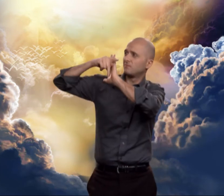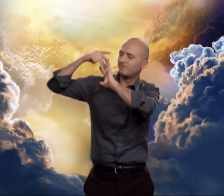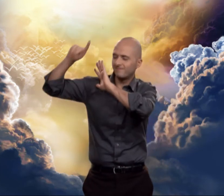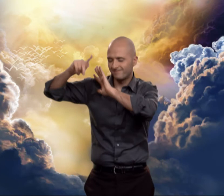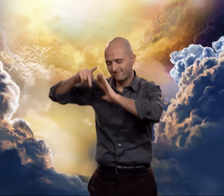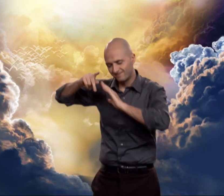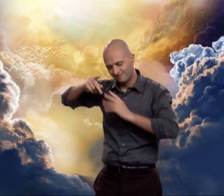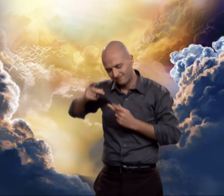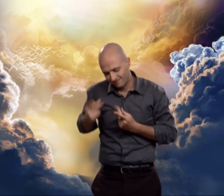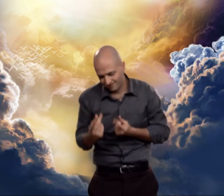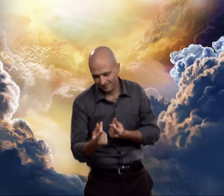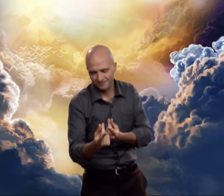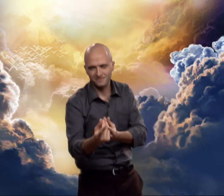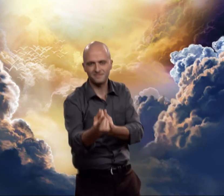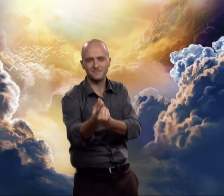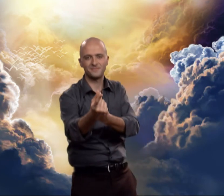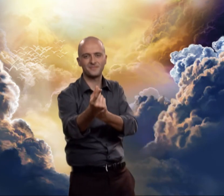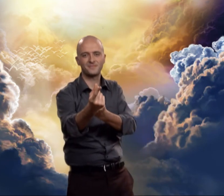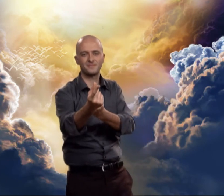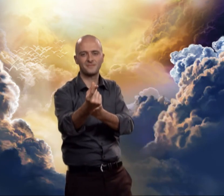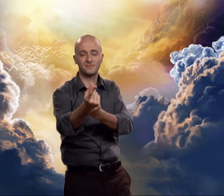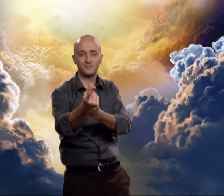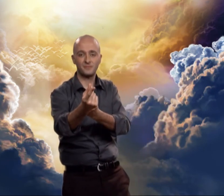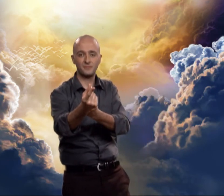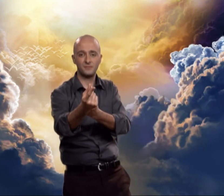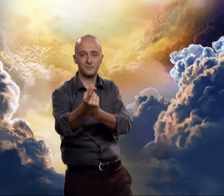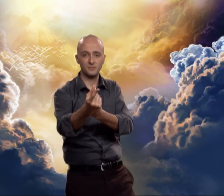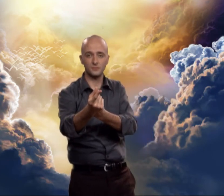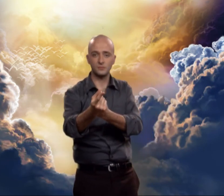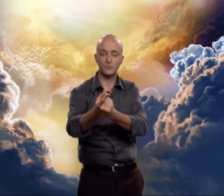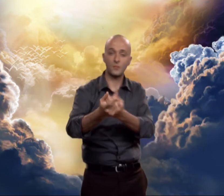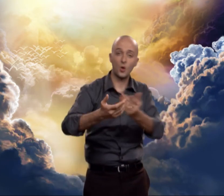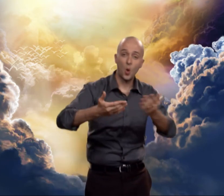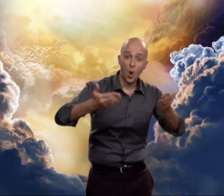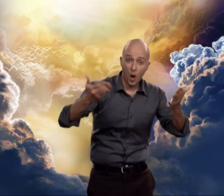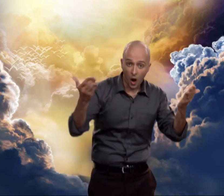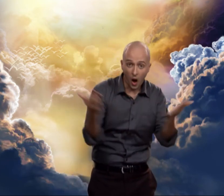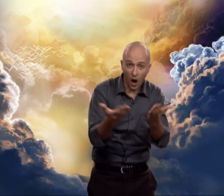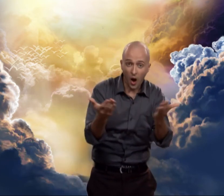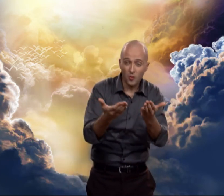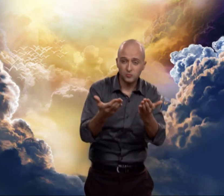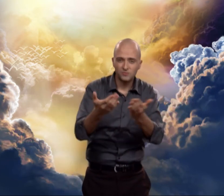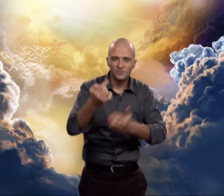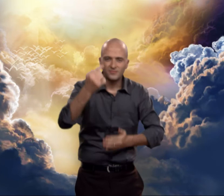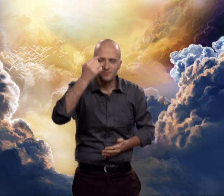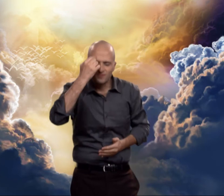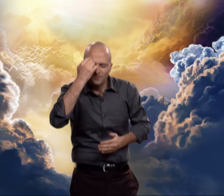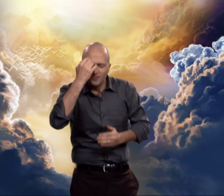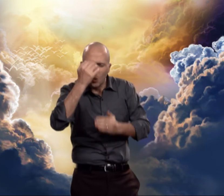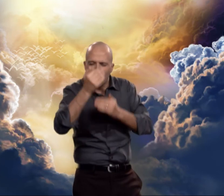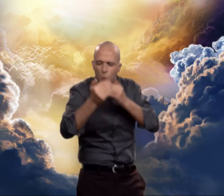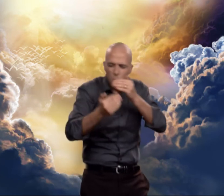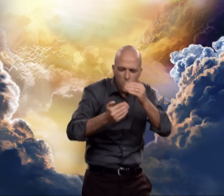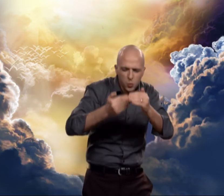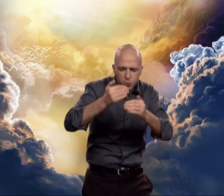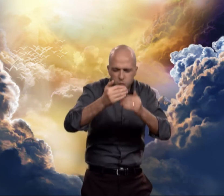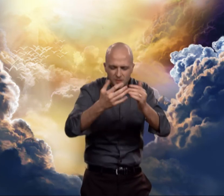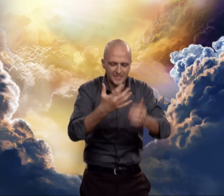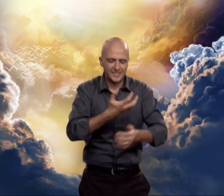de um mundo perdido lhe quebrantaram o coração e lhe aniquilaram a vida. O Criador de todos os mundos deixou de lado